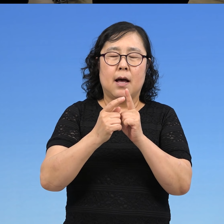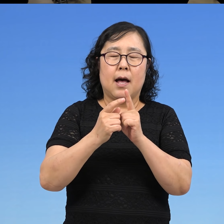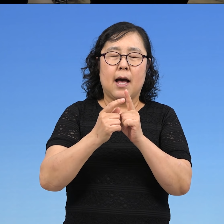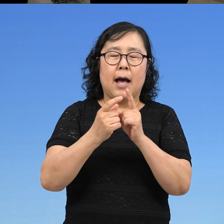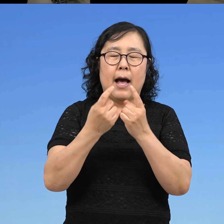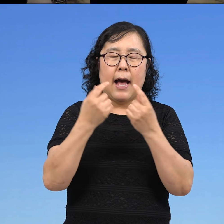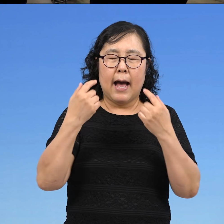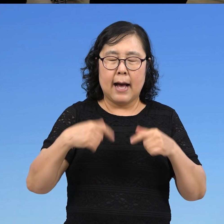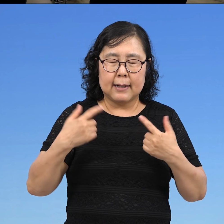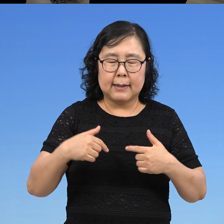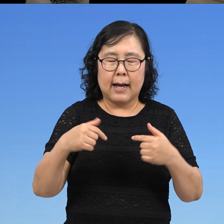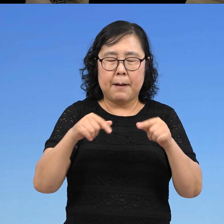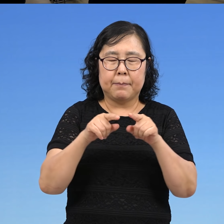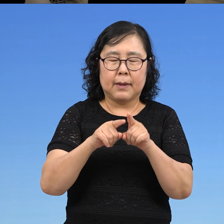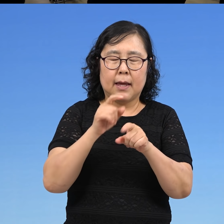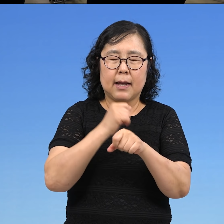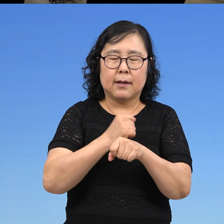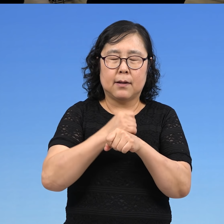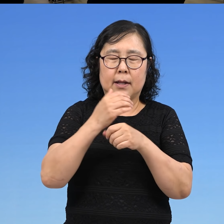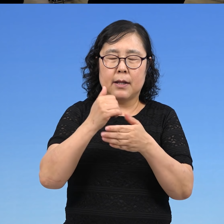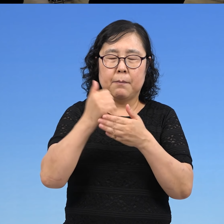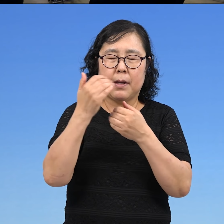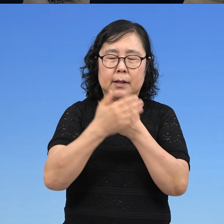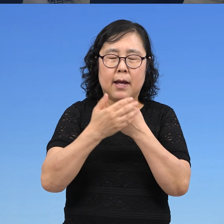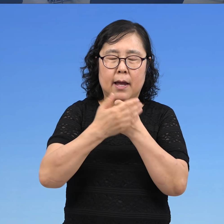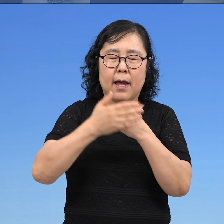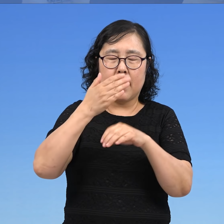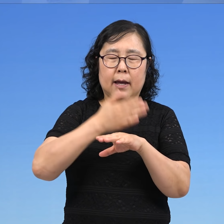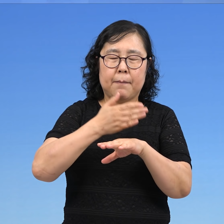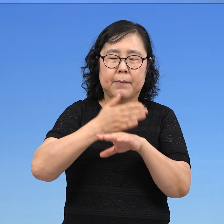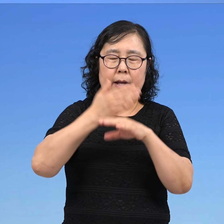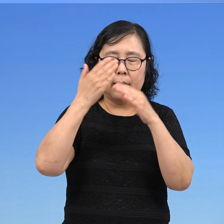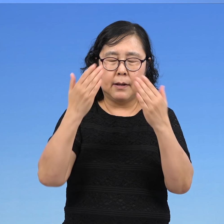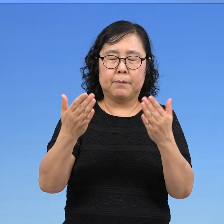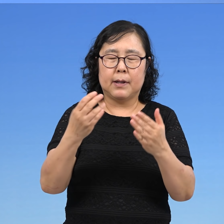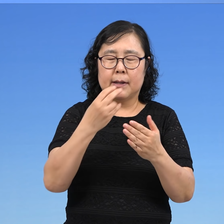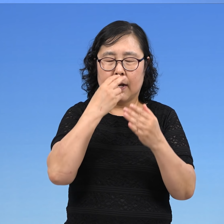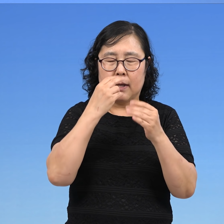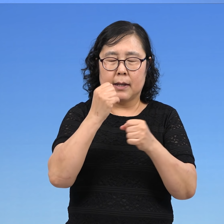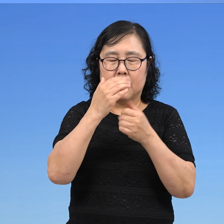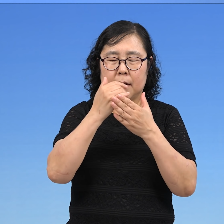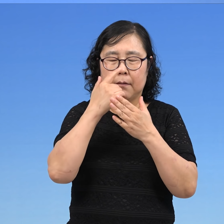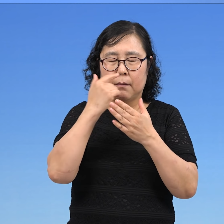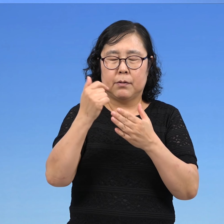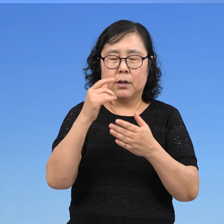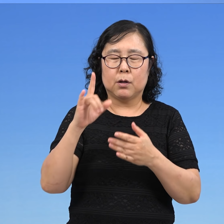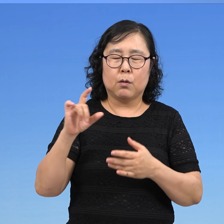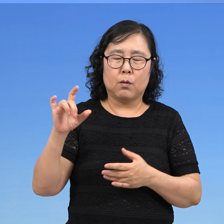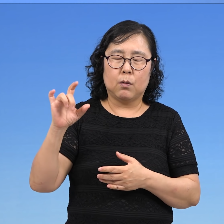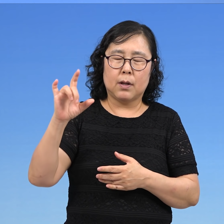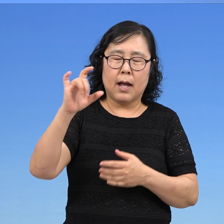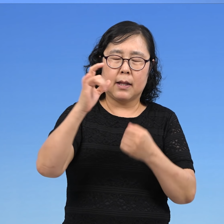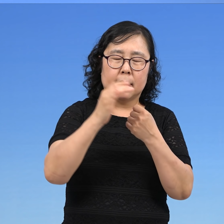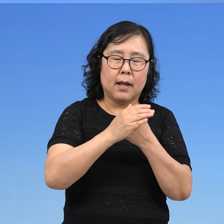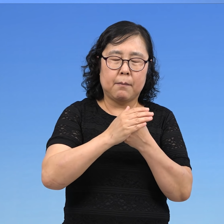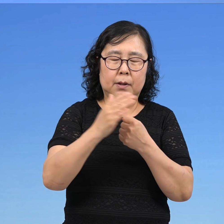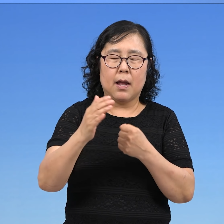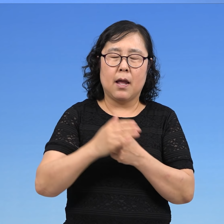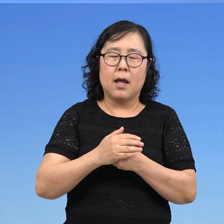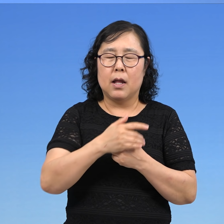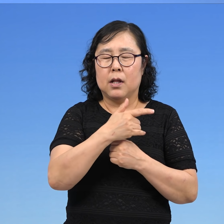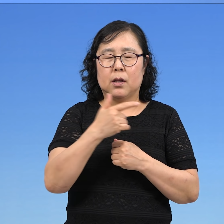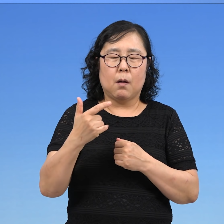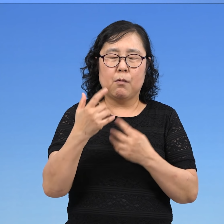하셨던 하나님 원의 감격과 감사의 올려 드리기를 원합니다 살아계신 하나님 아버지 코로나 바 있는